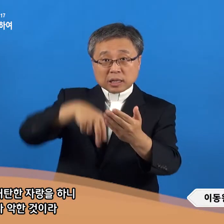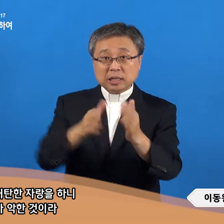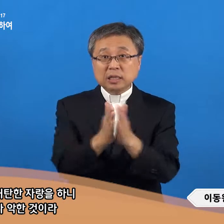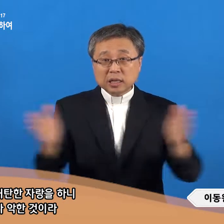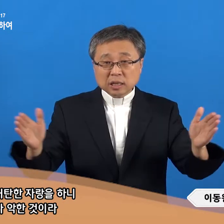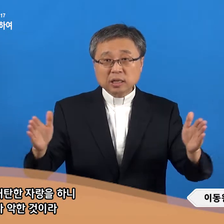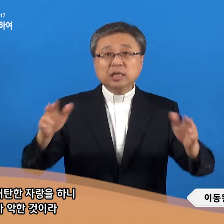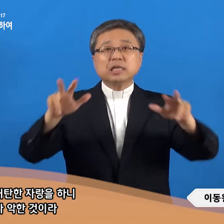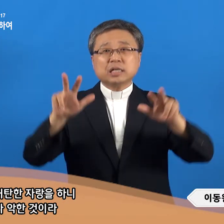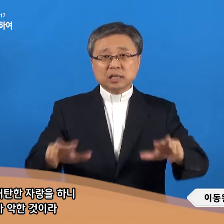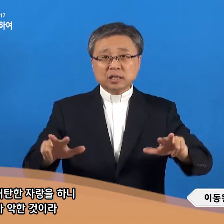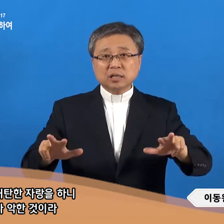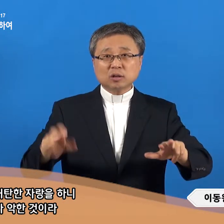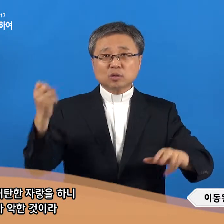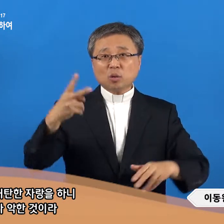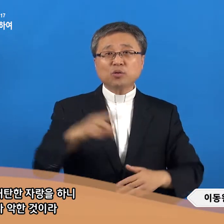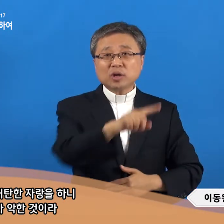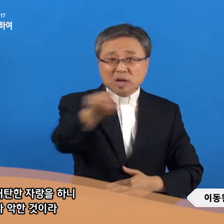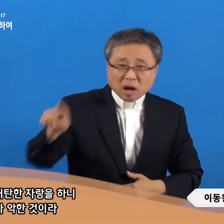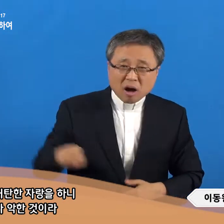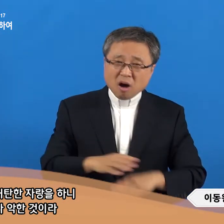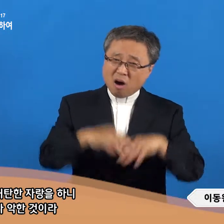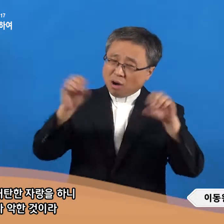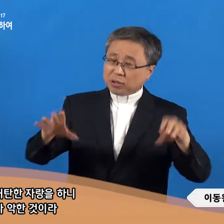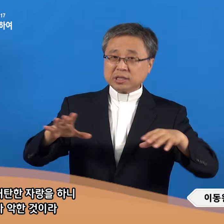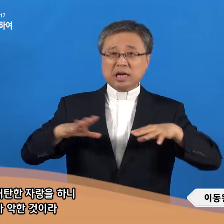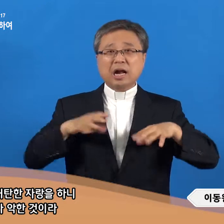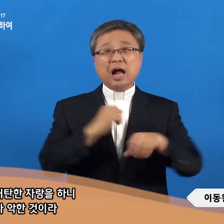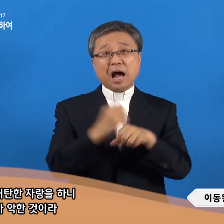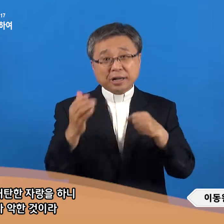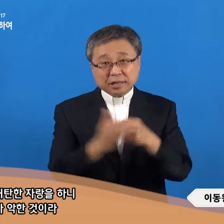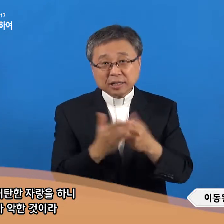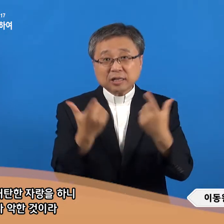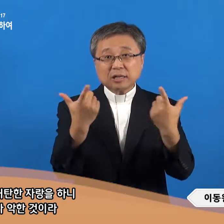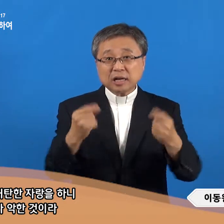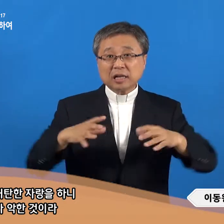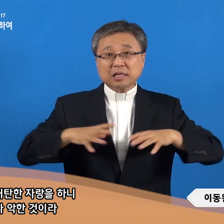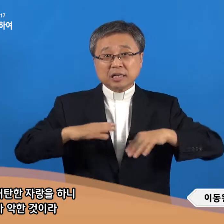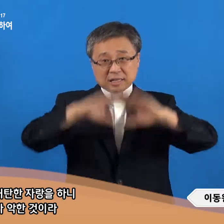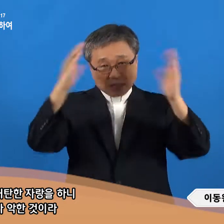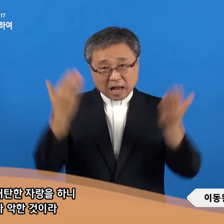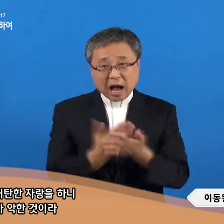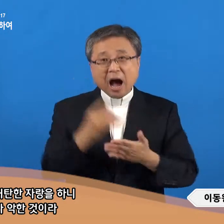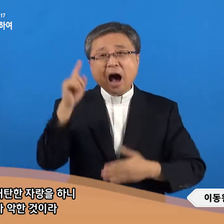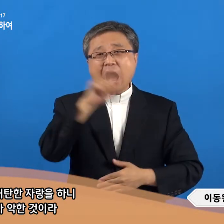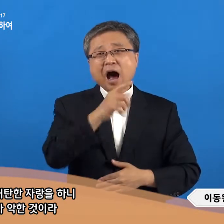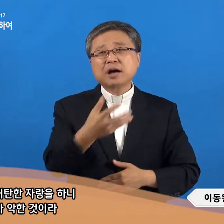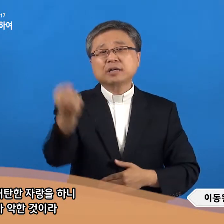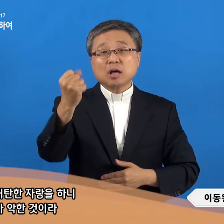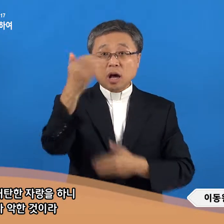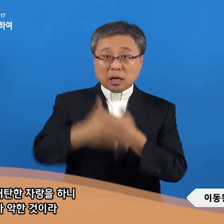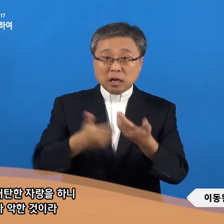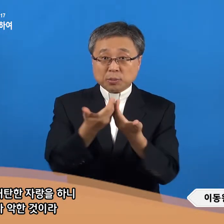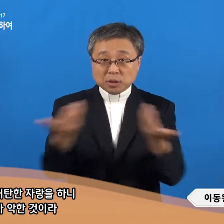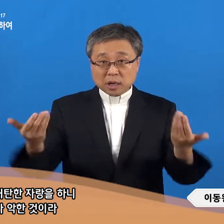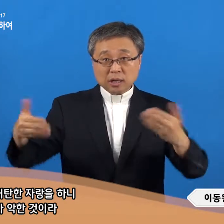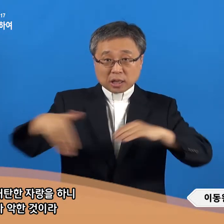시작. 이제도 너희가 허탄한 자랑을 하니 그러한 자랑은 다 악한 것이라. 하나님을 떠난 계획, 그런